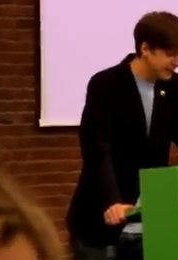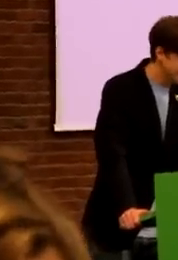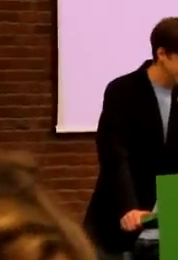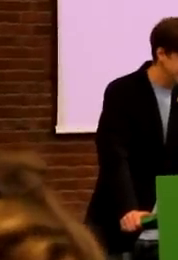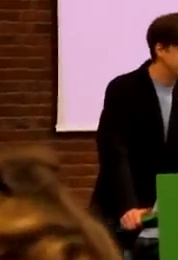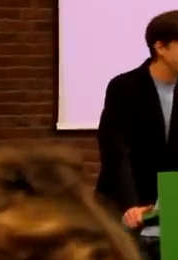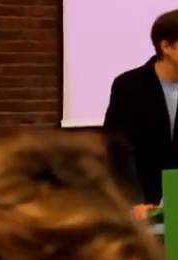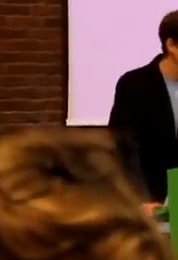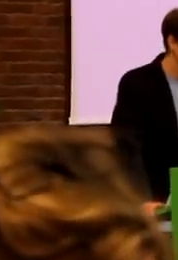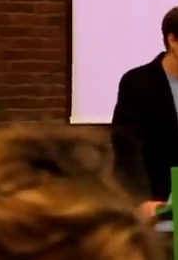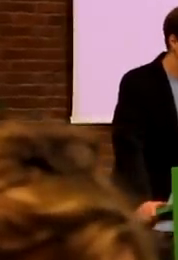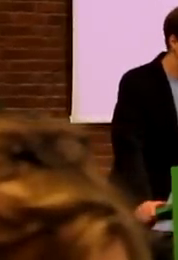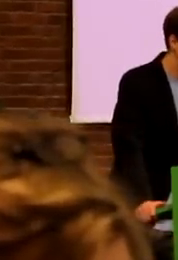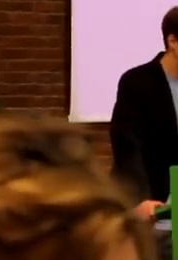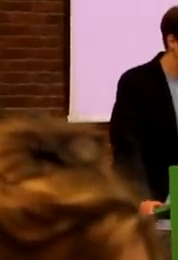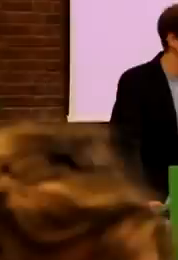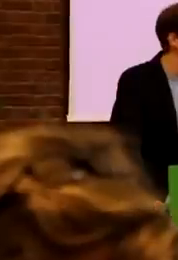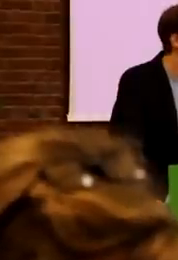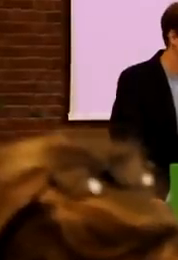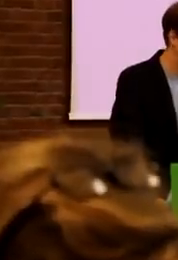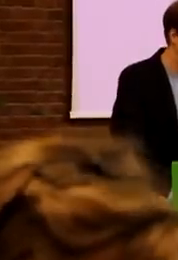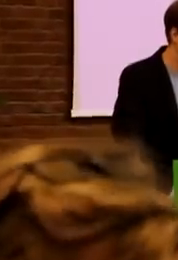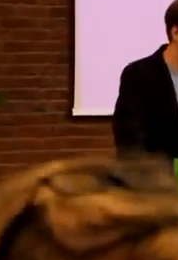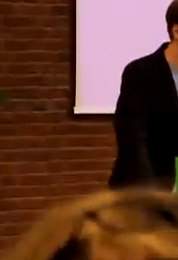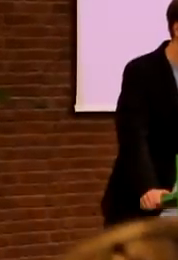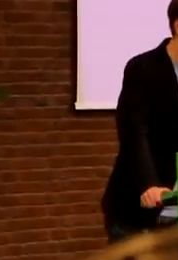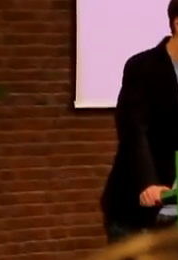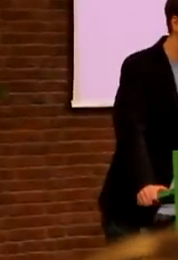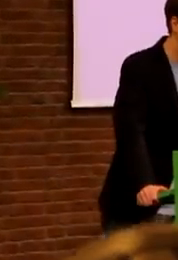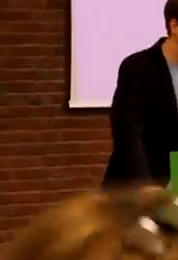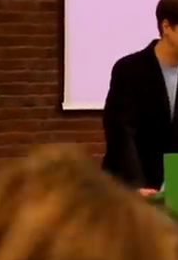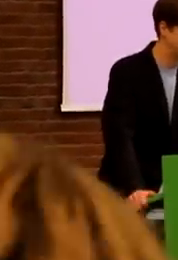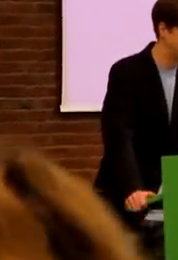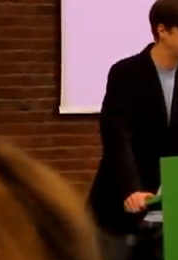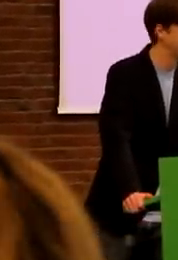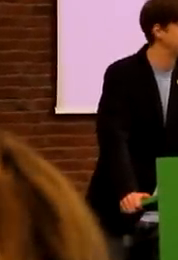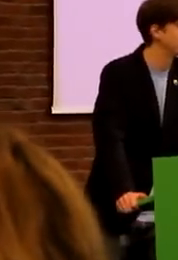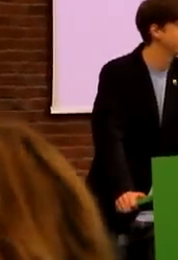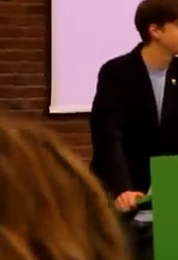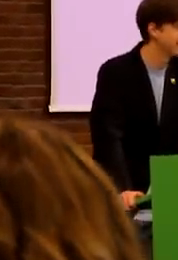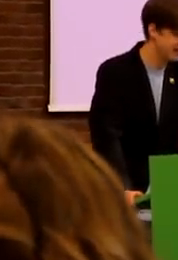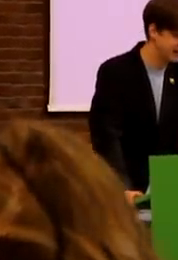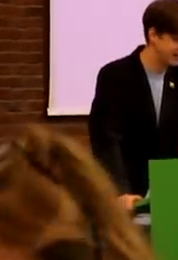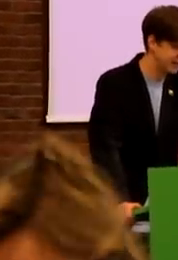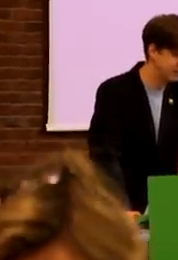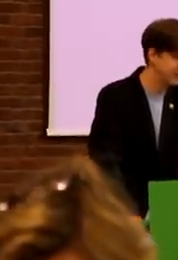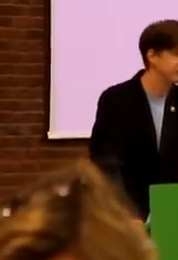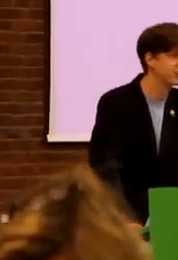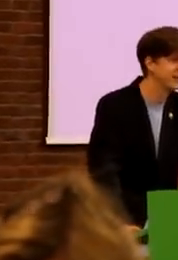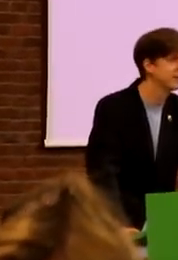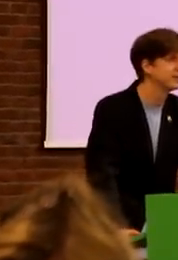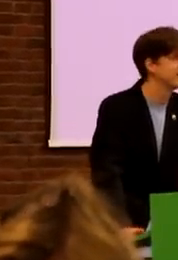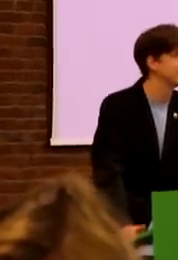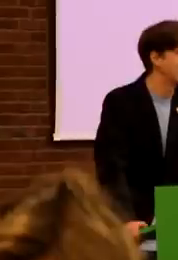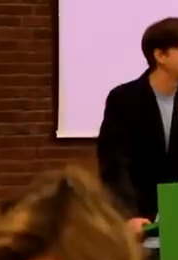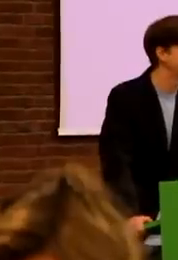Wir Grüne sagen dagegen, nein, der Atomausstieg ist eben nicht der Endpunkt. Er kann lediglich der Anfang sein für eine neue und nachhaltige Energiepolitik,